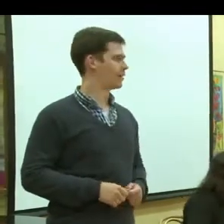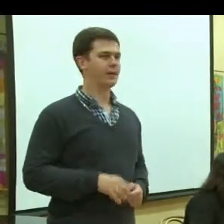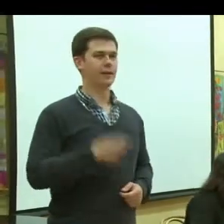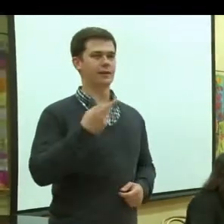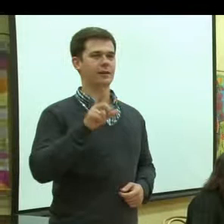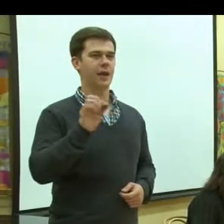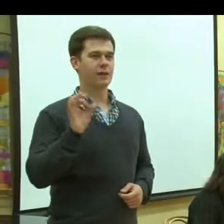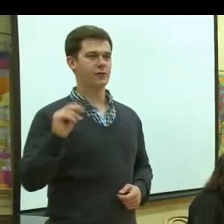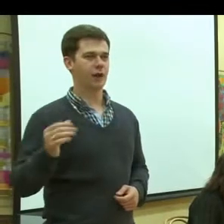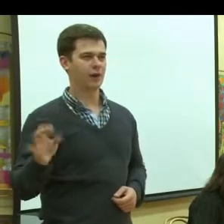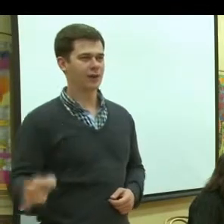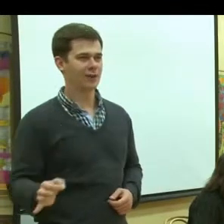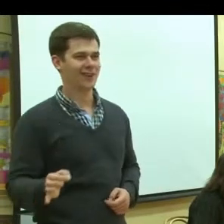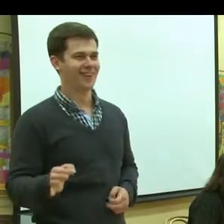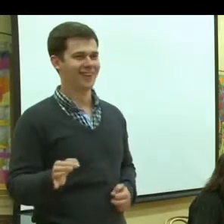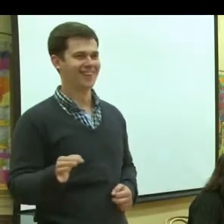Dlaczego?